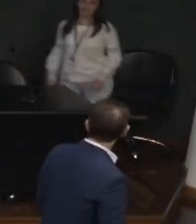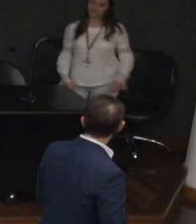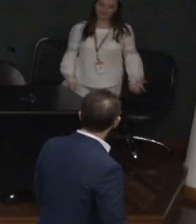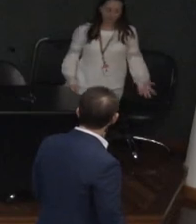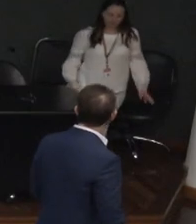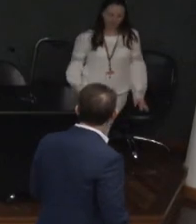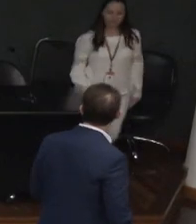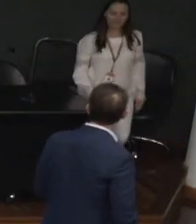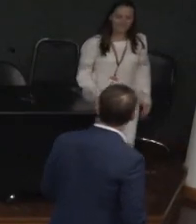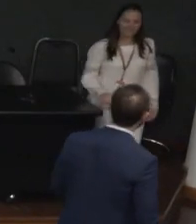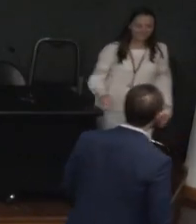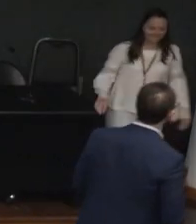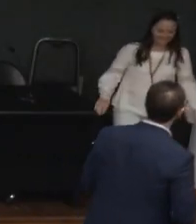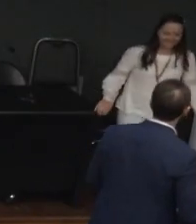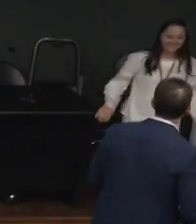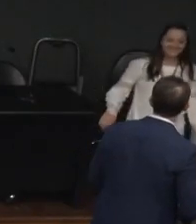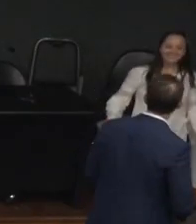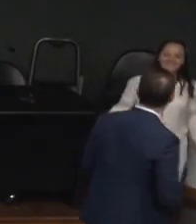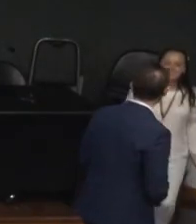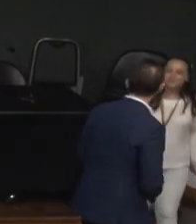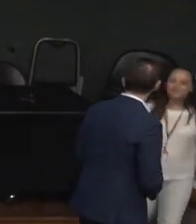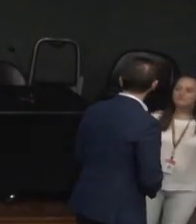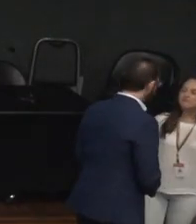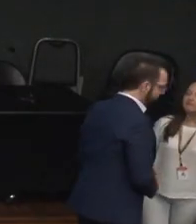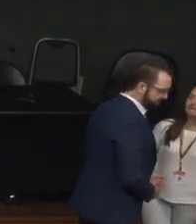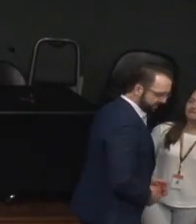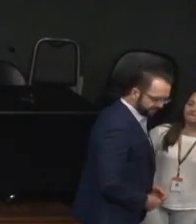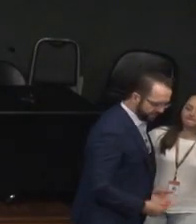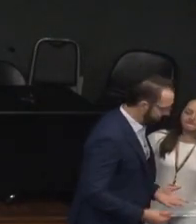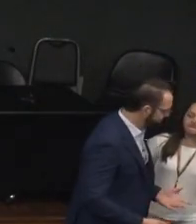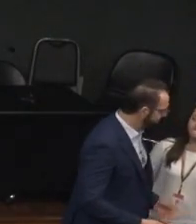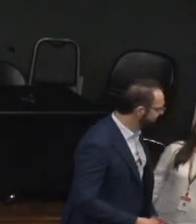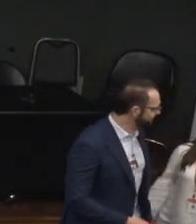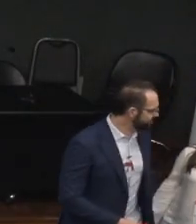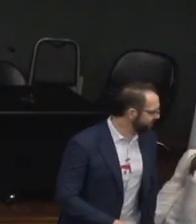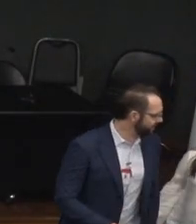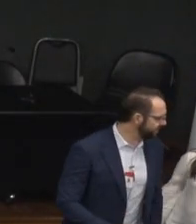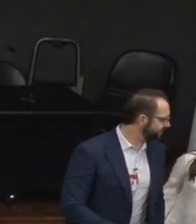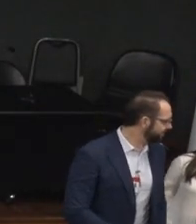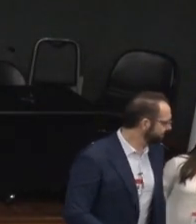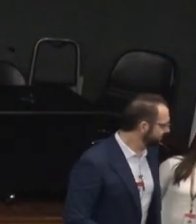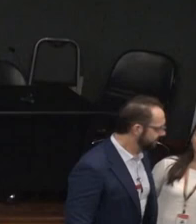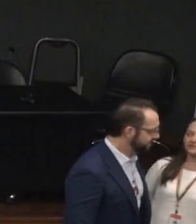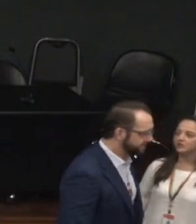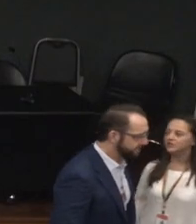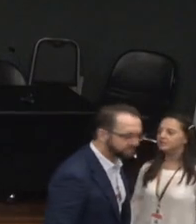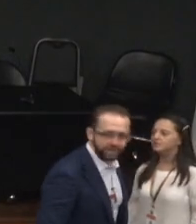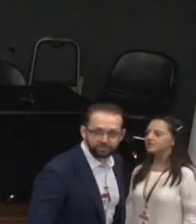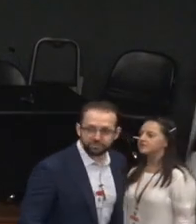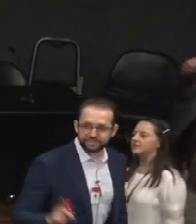Para que vocês tenham um documento único. Fazer individual vai ser mais complexo.